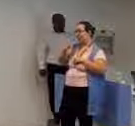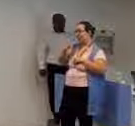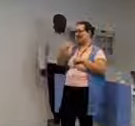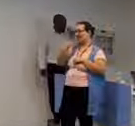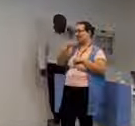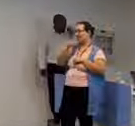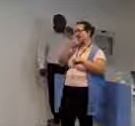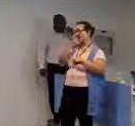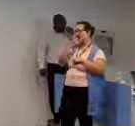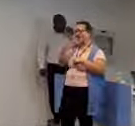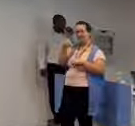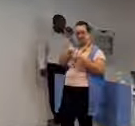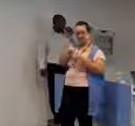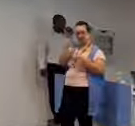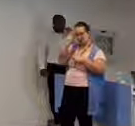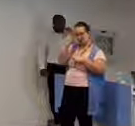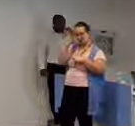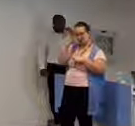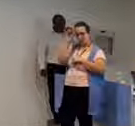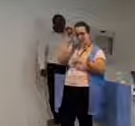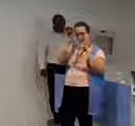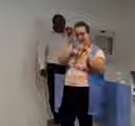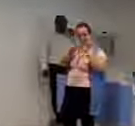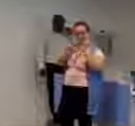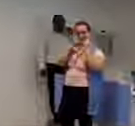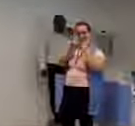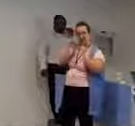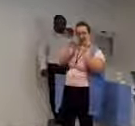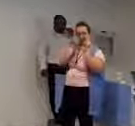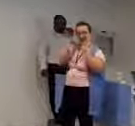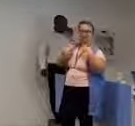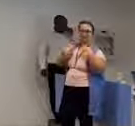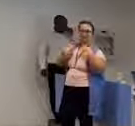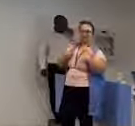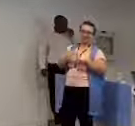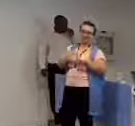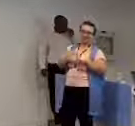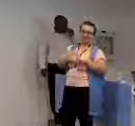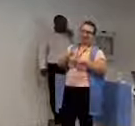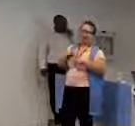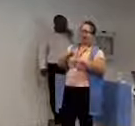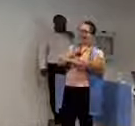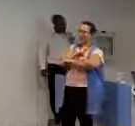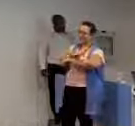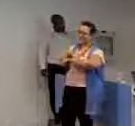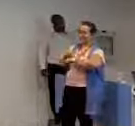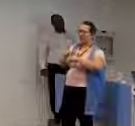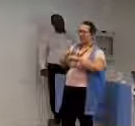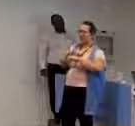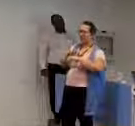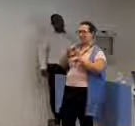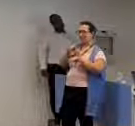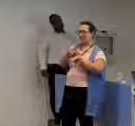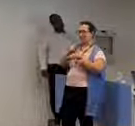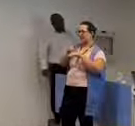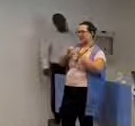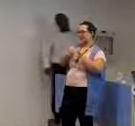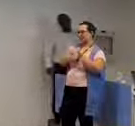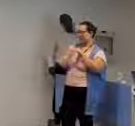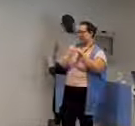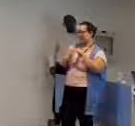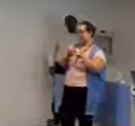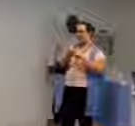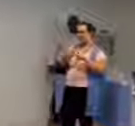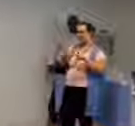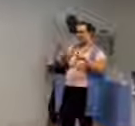bem. Isso é o que o mercado precisa hoje. Esse é um cliente nosso, a Open Projetos, os projetos complexos, aí está cheio de acionamentos